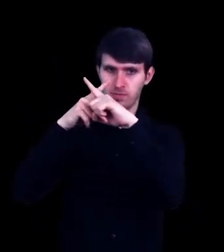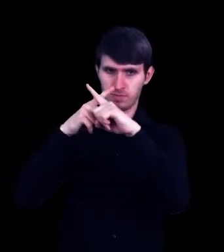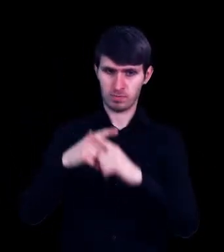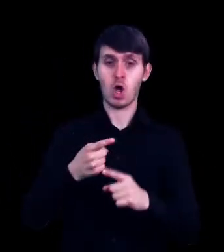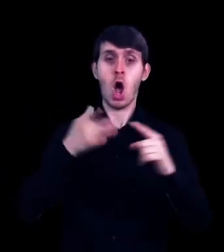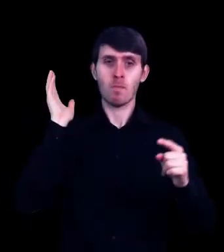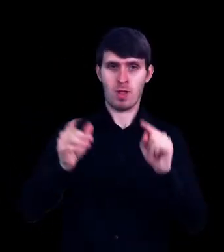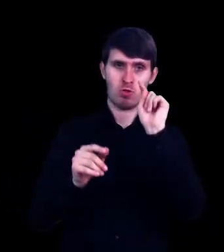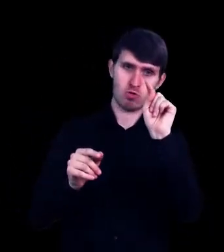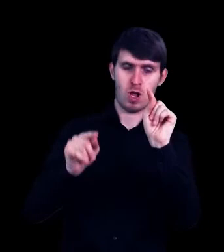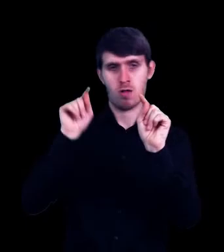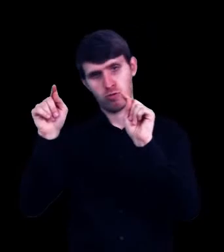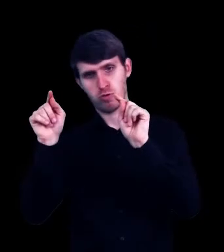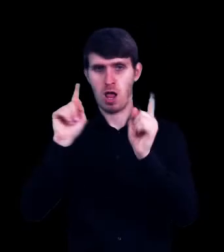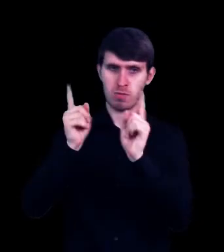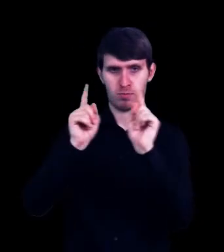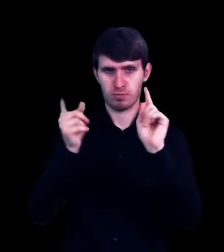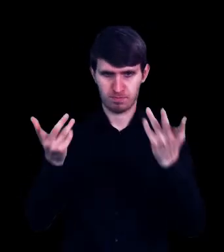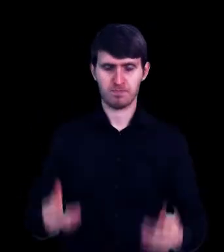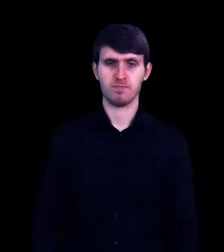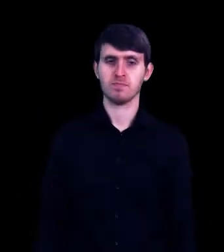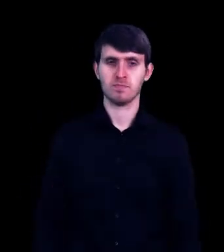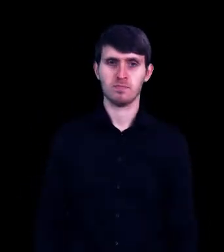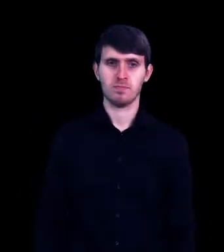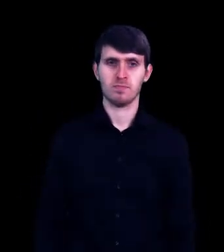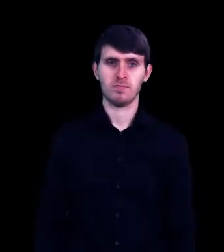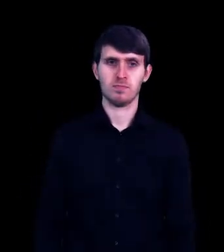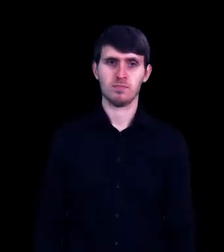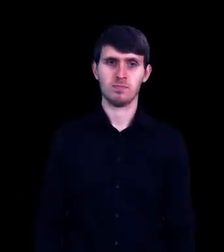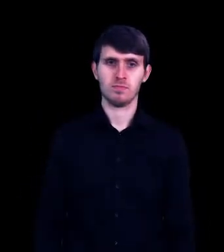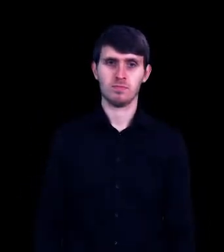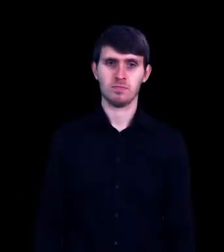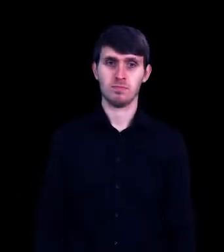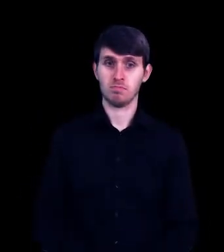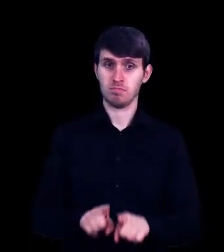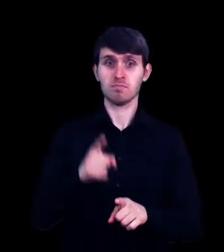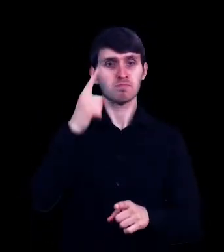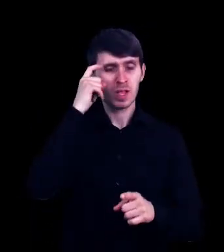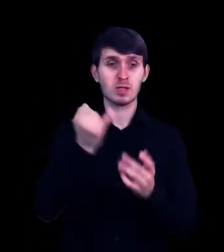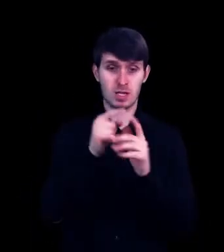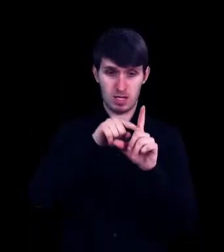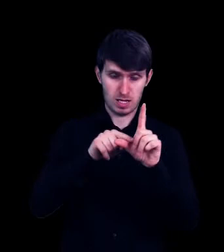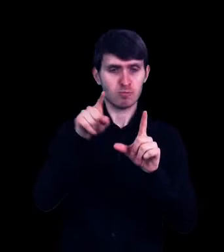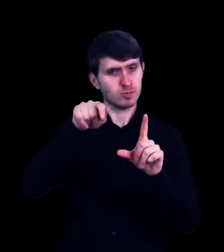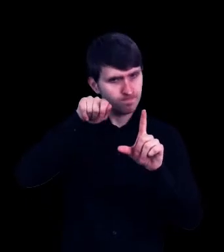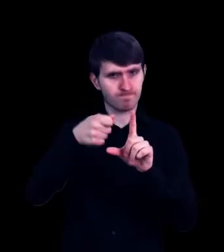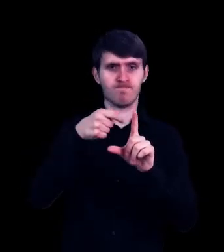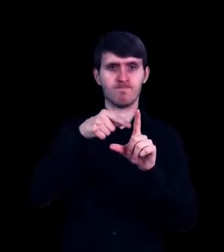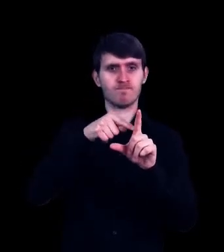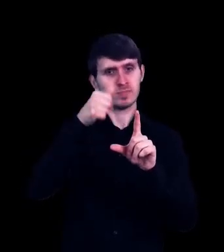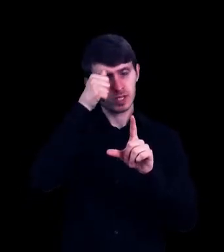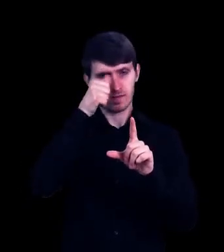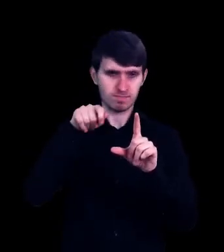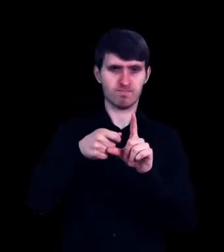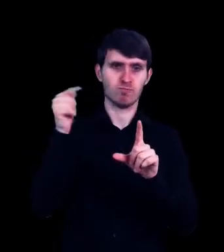Wtedy będzie ten. Ostry lub ten. Ten i ten. Pamiętaj, aby zaznaczać